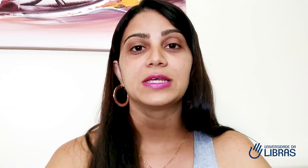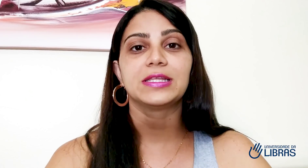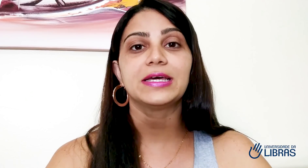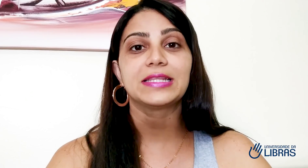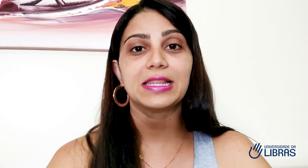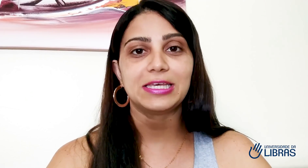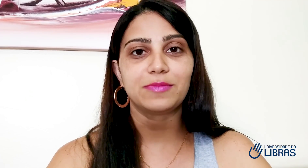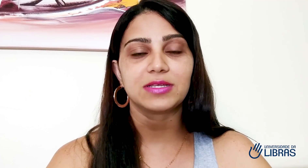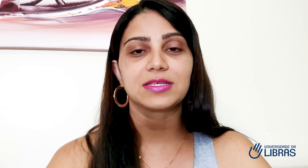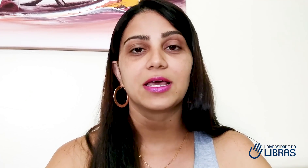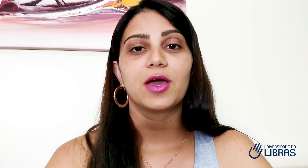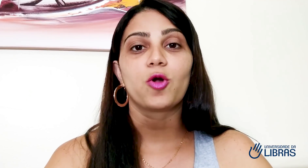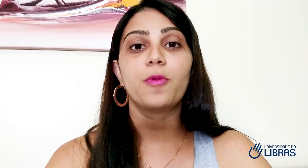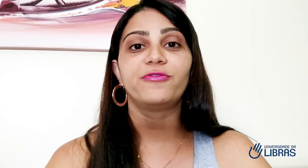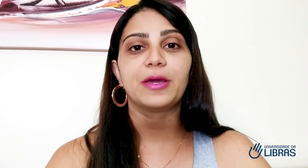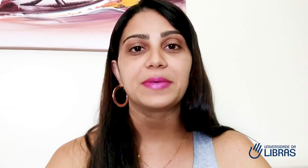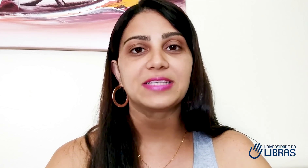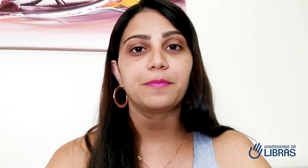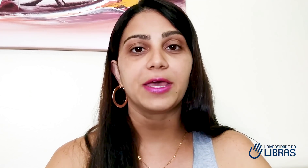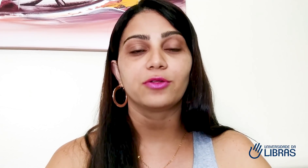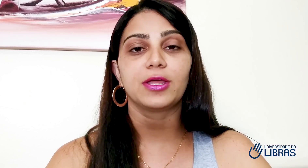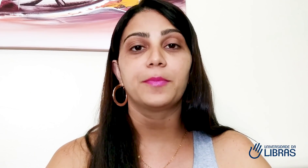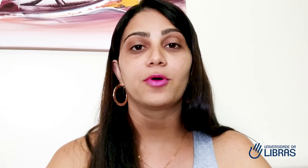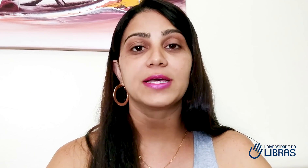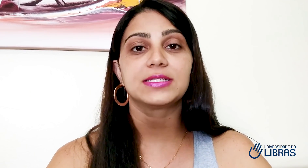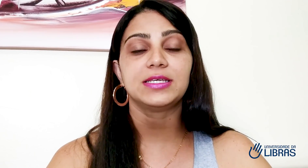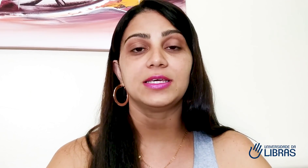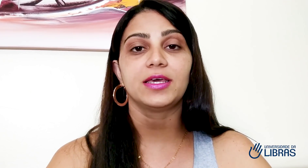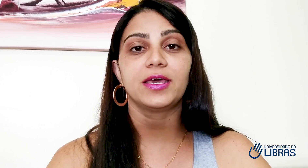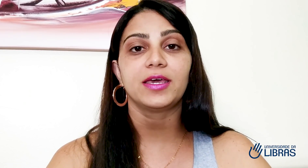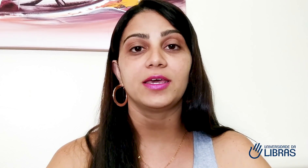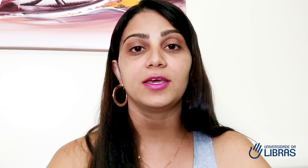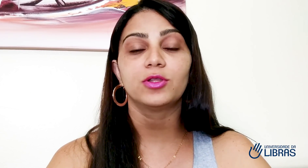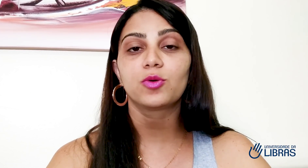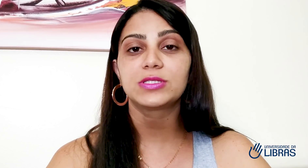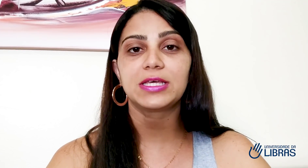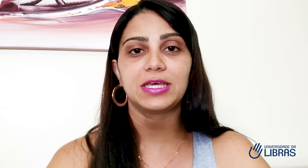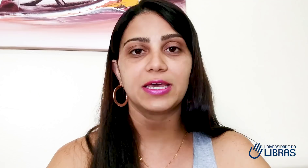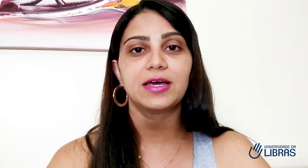né, da Libras, como eu vinha percebendo, né, porque assim, eu não conseguia